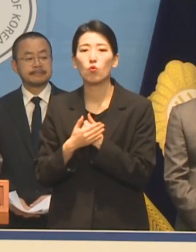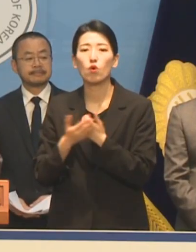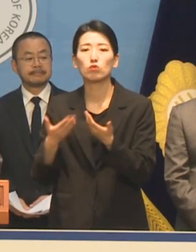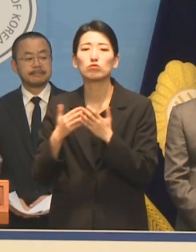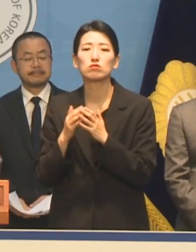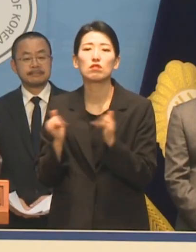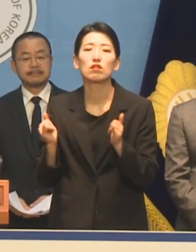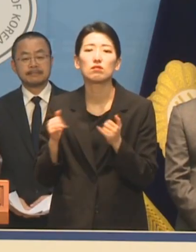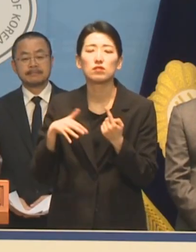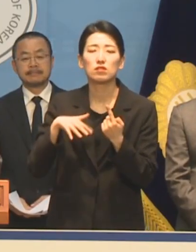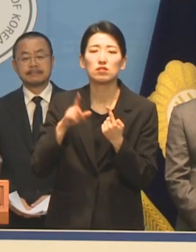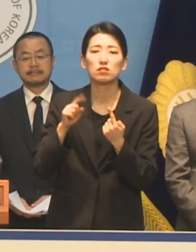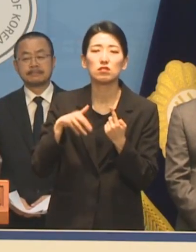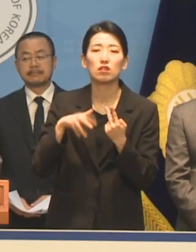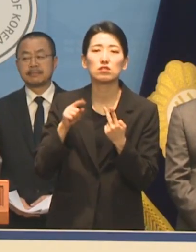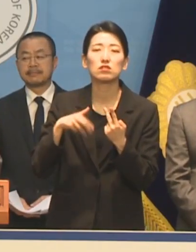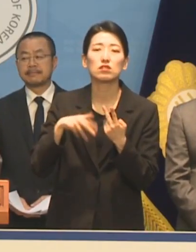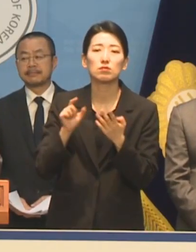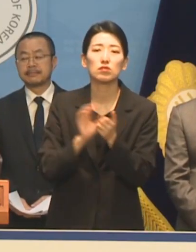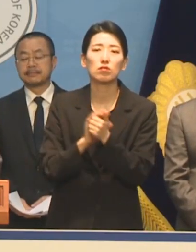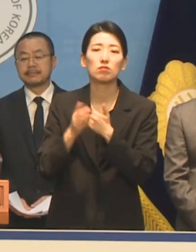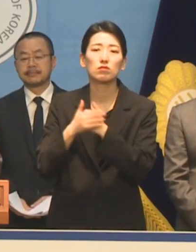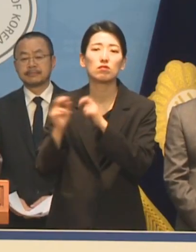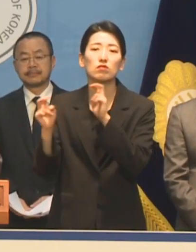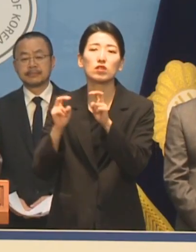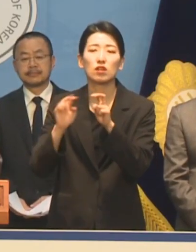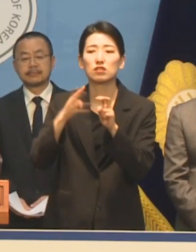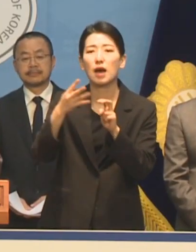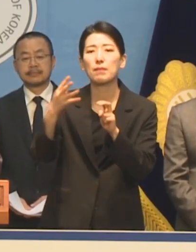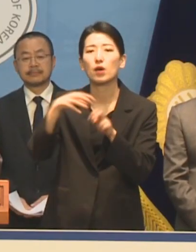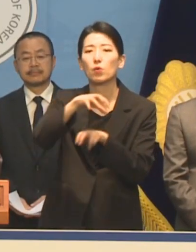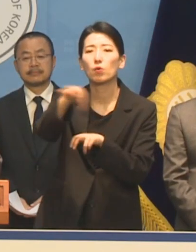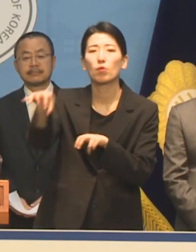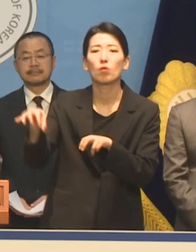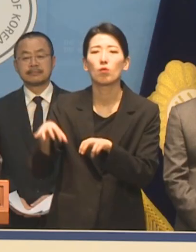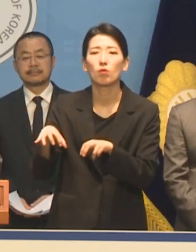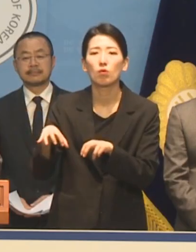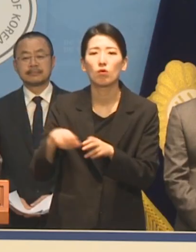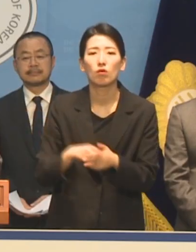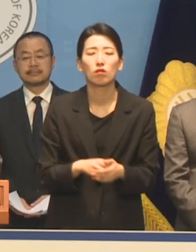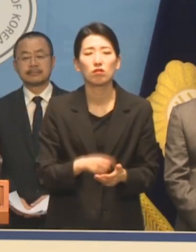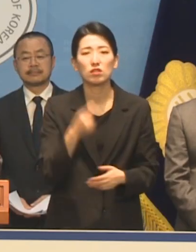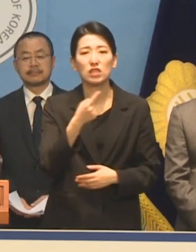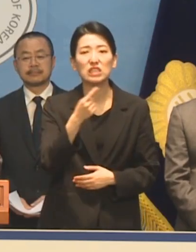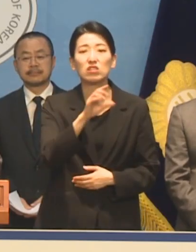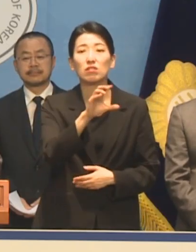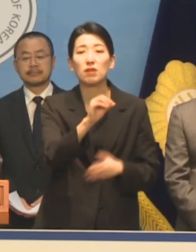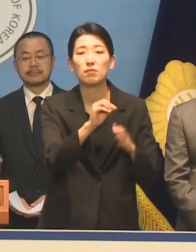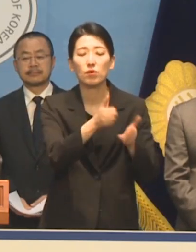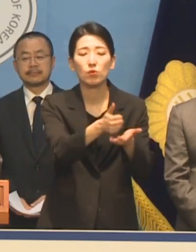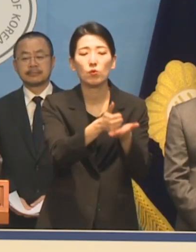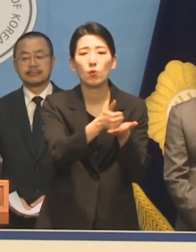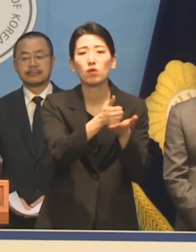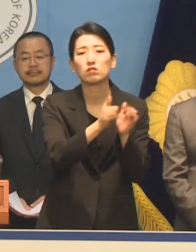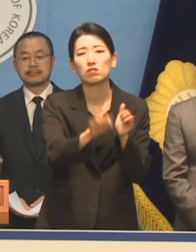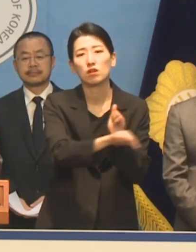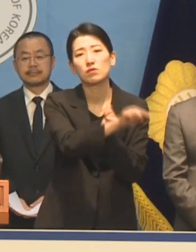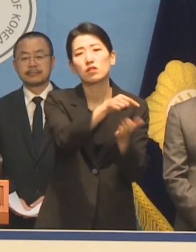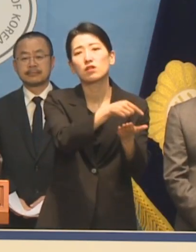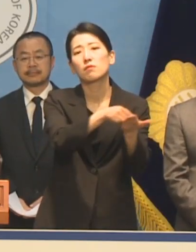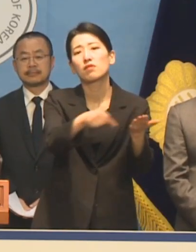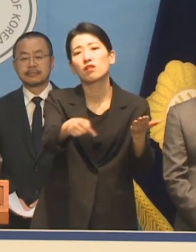3차 협력업체 400여 개사와 1천만 명 이상의 고객님들에게도 큰 피해가